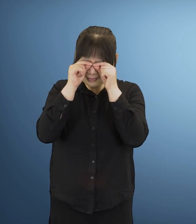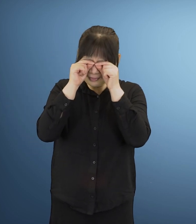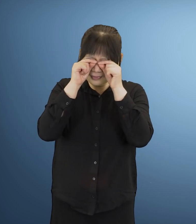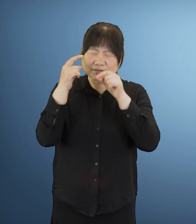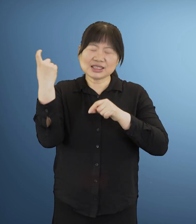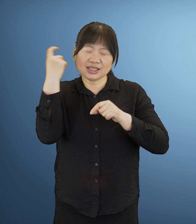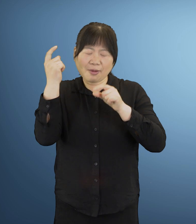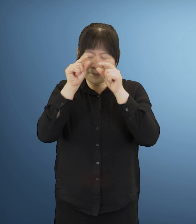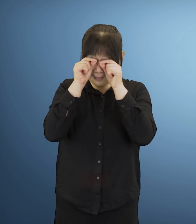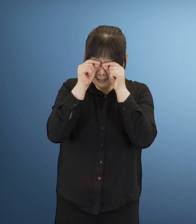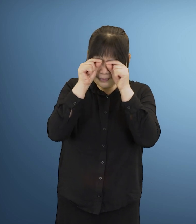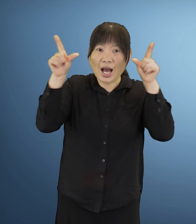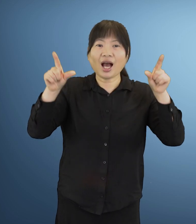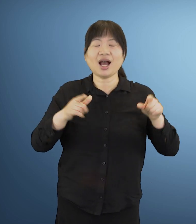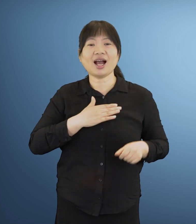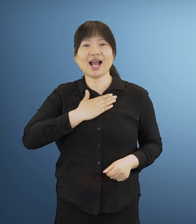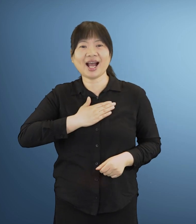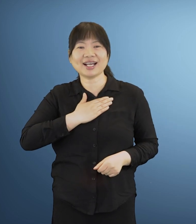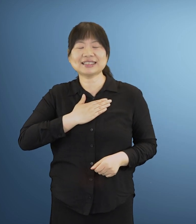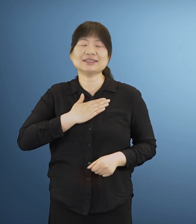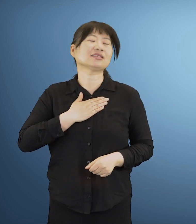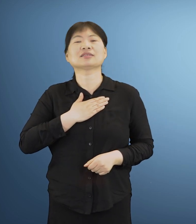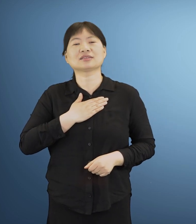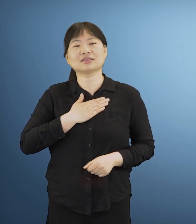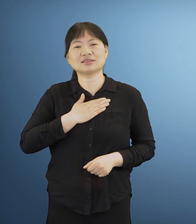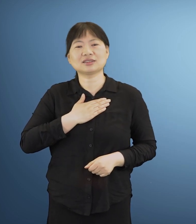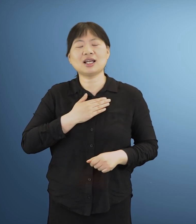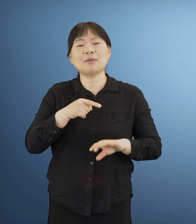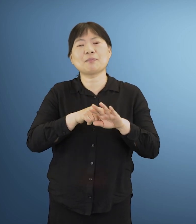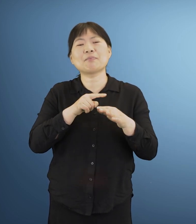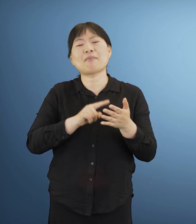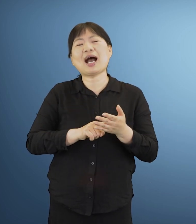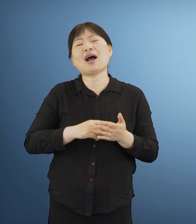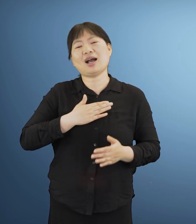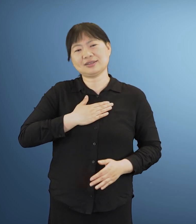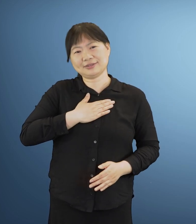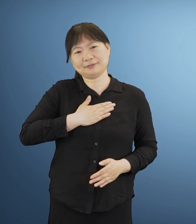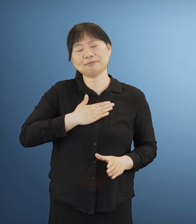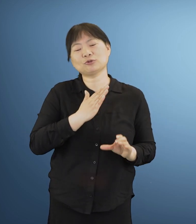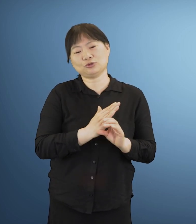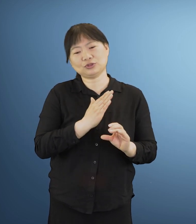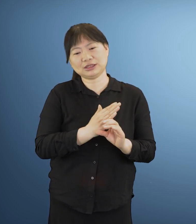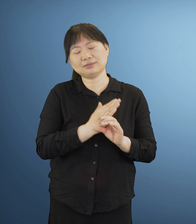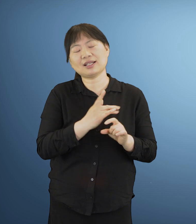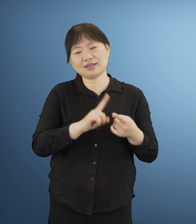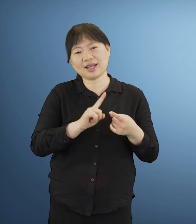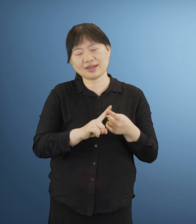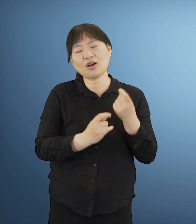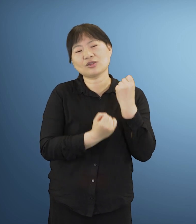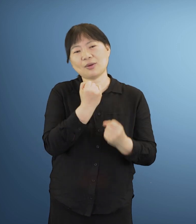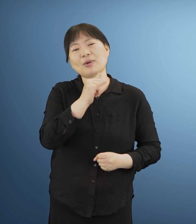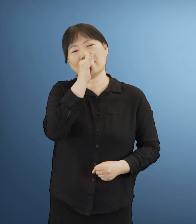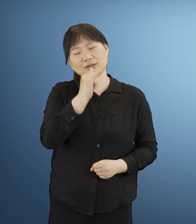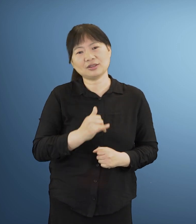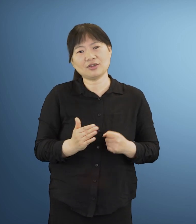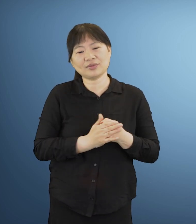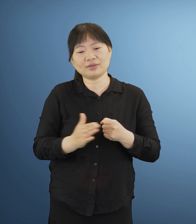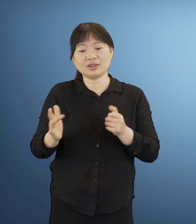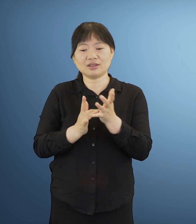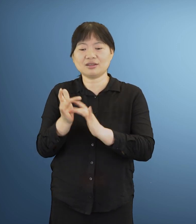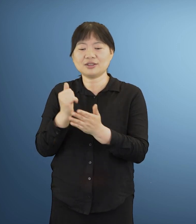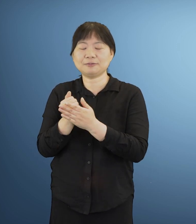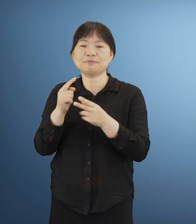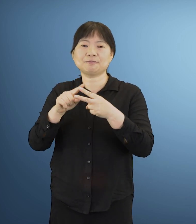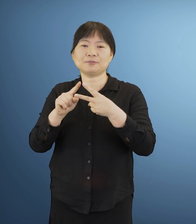귀, 그들의 심령의 상태. 그래서 극명하게 예수님이 두 구분을